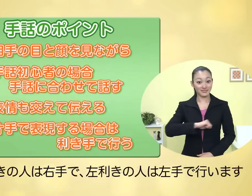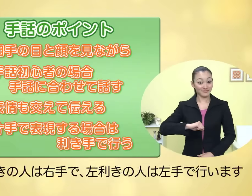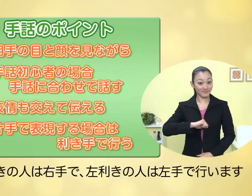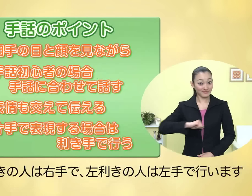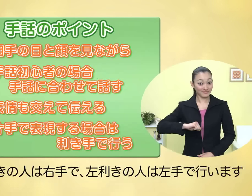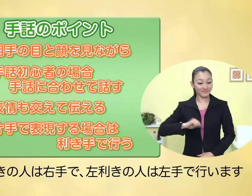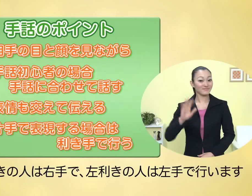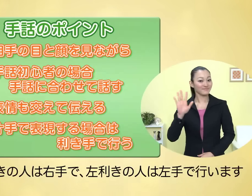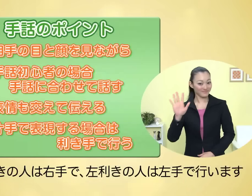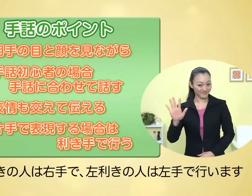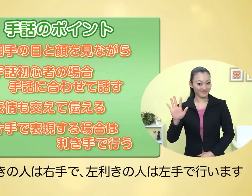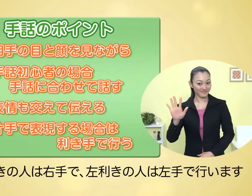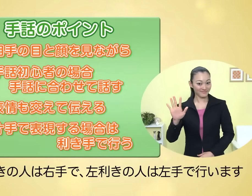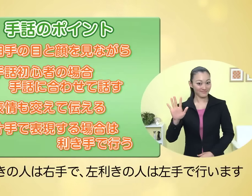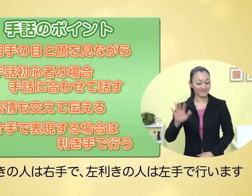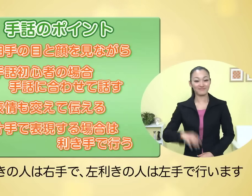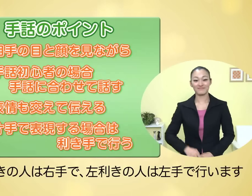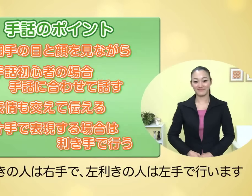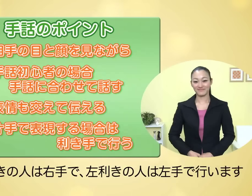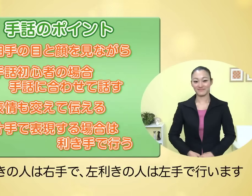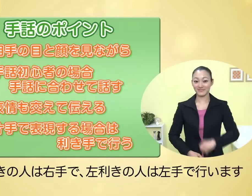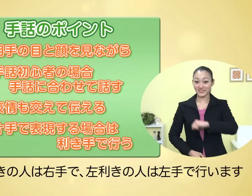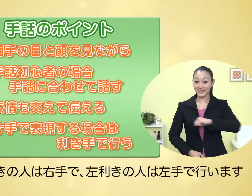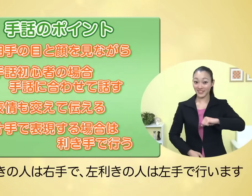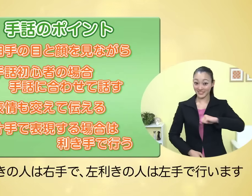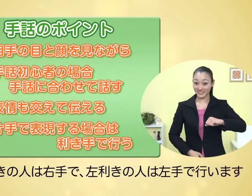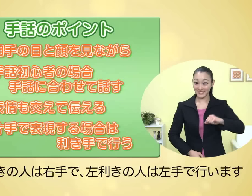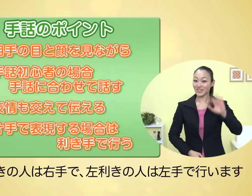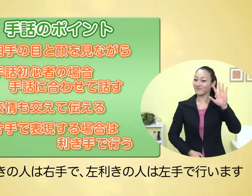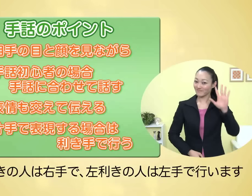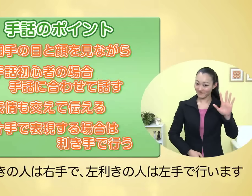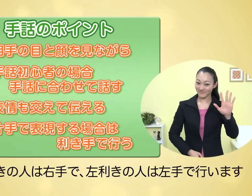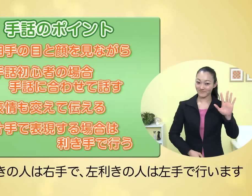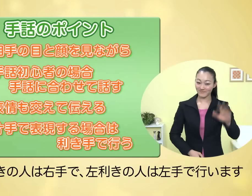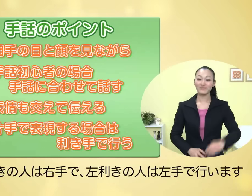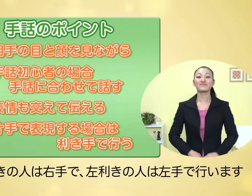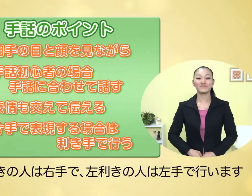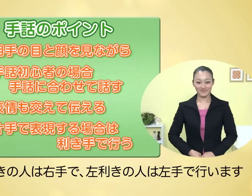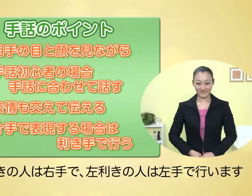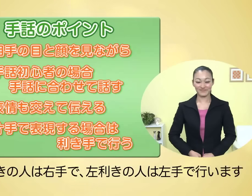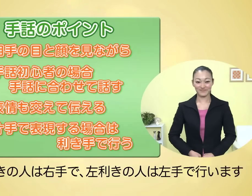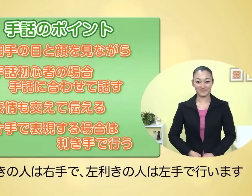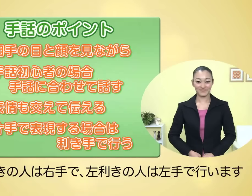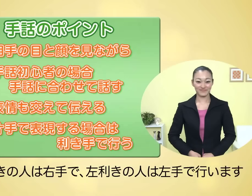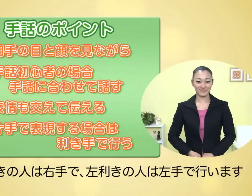右利きの人は右手で、左利きの人は左手で行います。